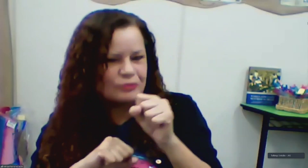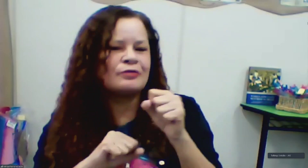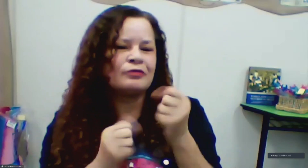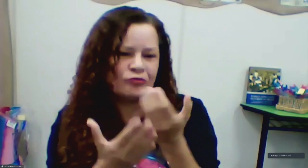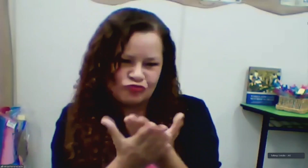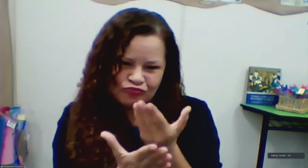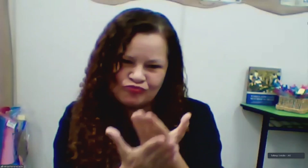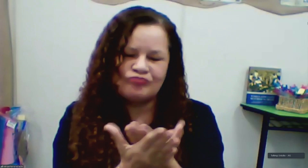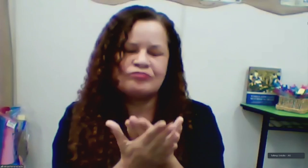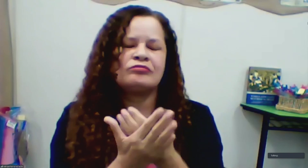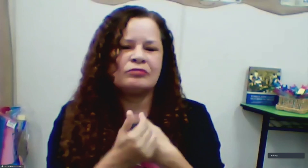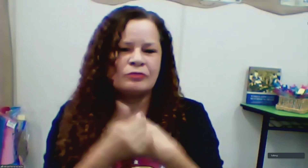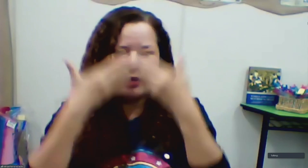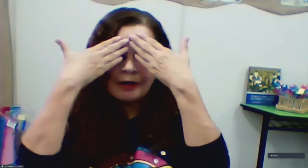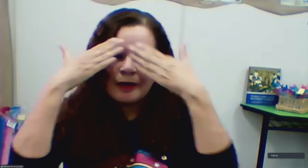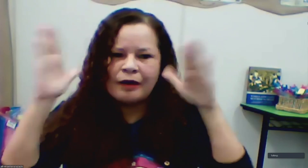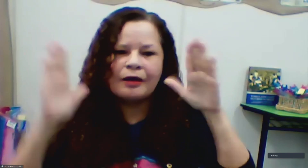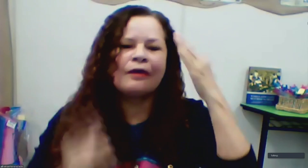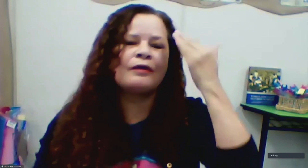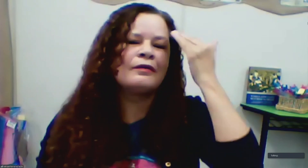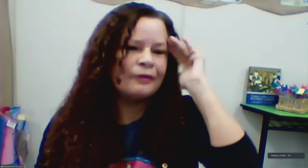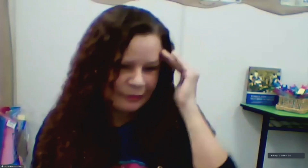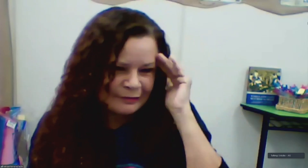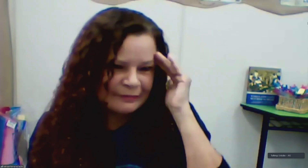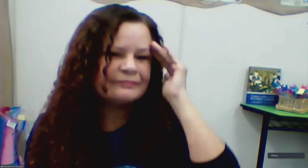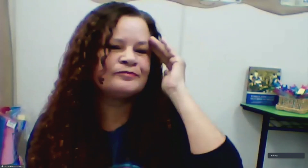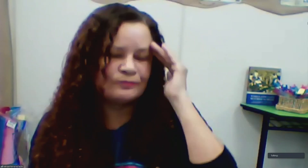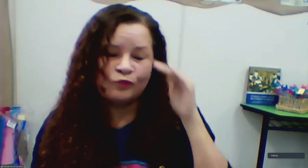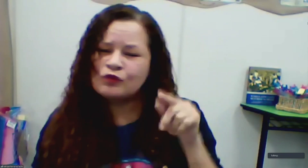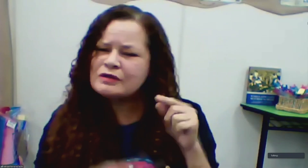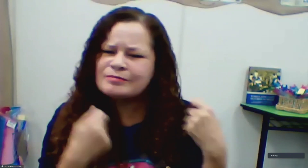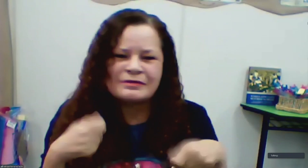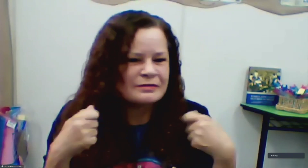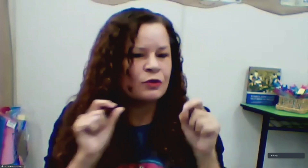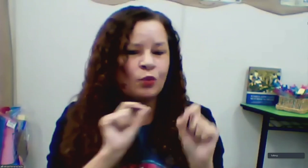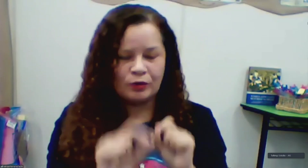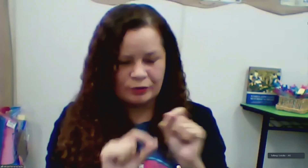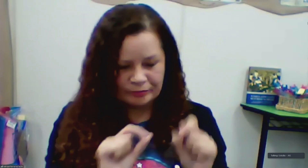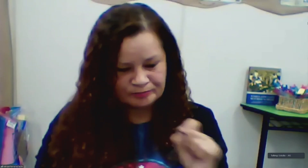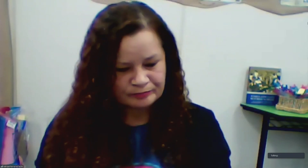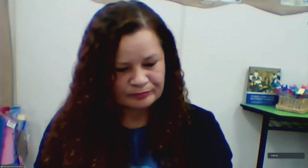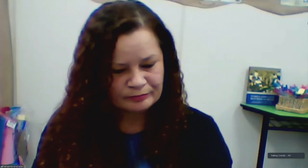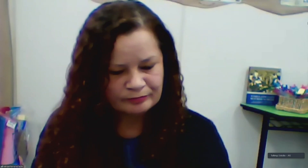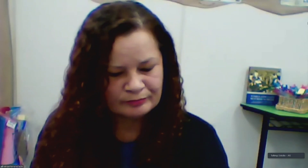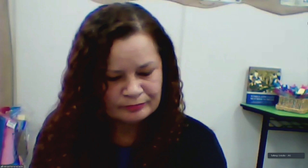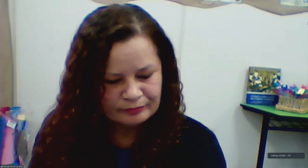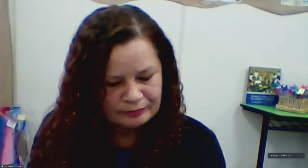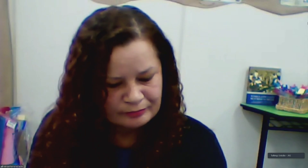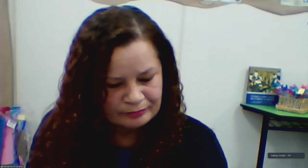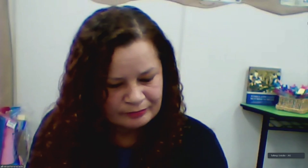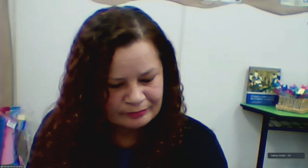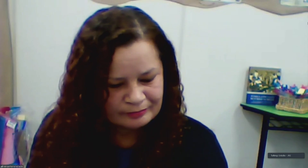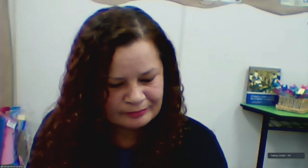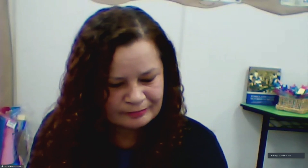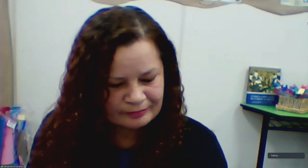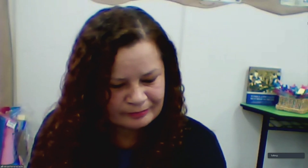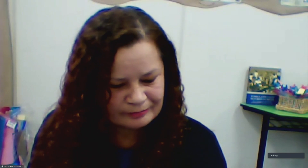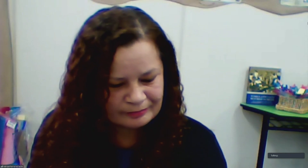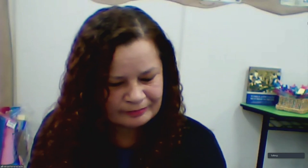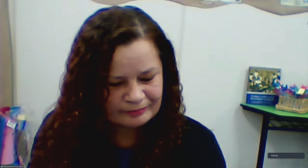novas coisas, novos aprendizados. Então, uma experiência no trabalho,